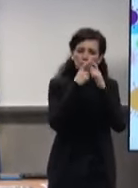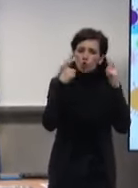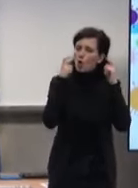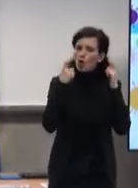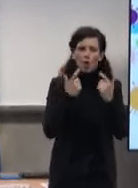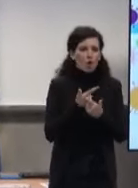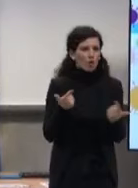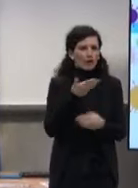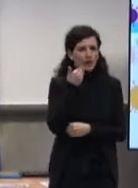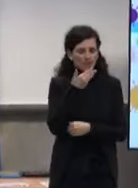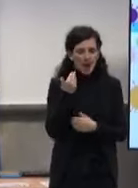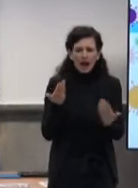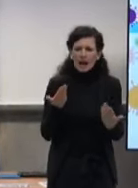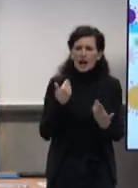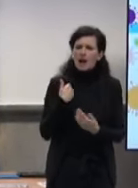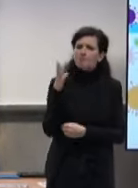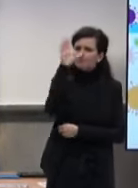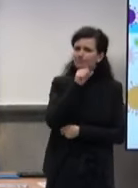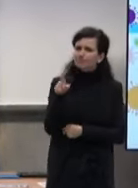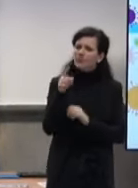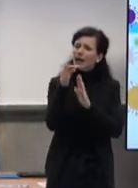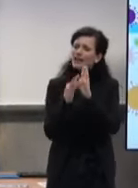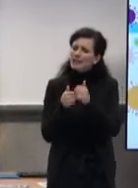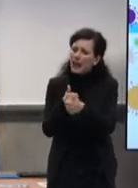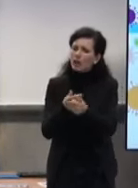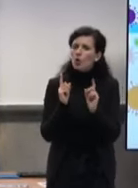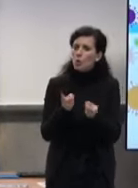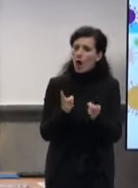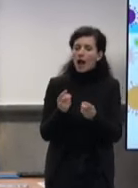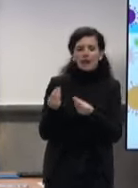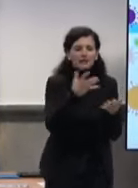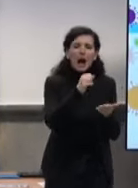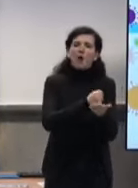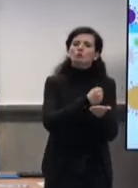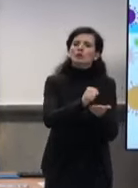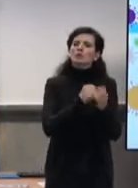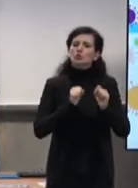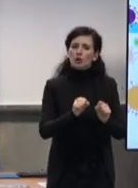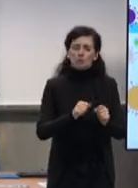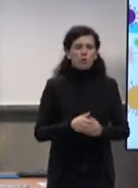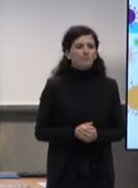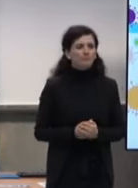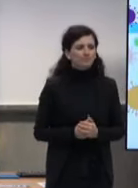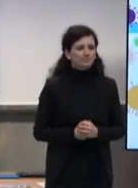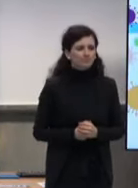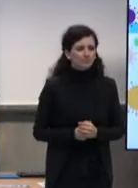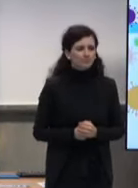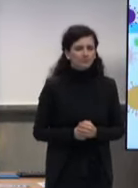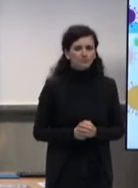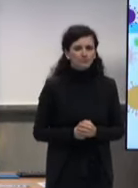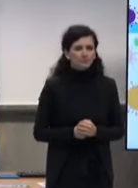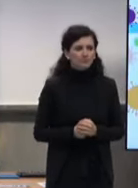criteri state seguendo appunto per dare l'autorizzazione grazie grazie delle domande